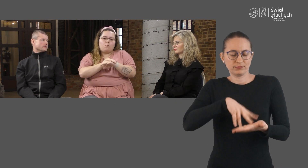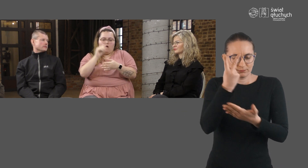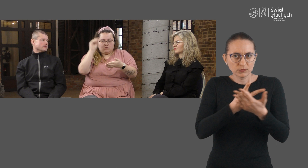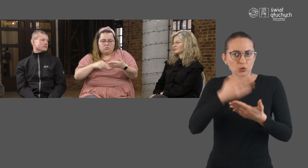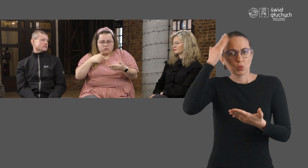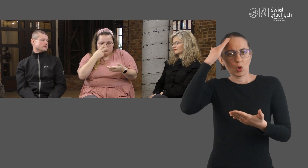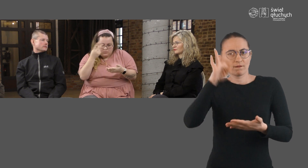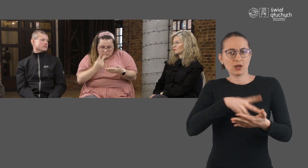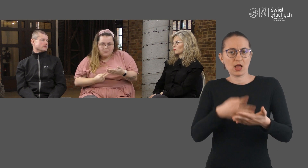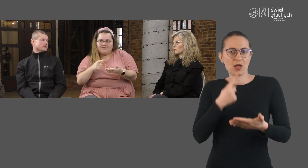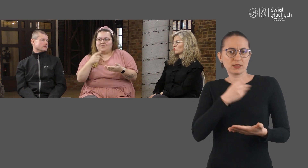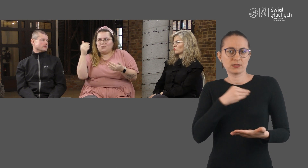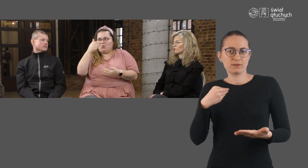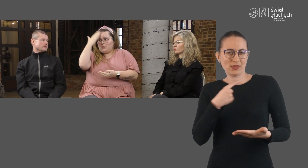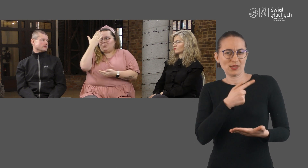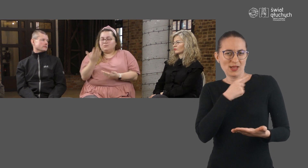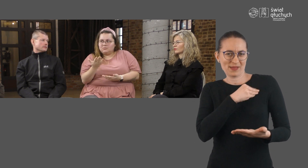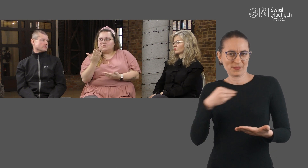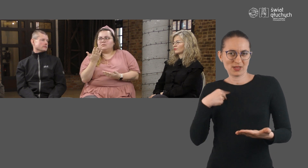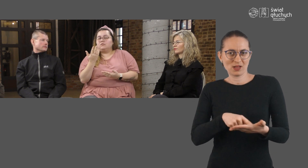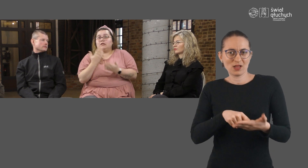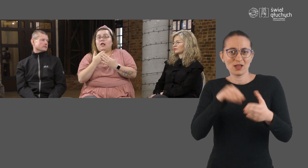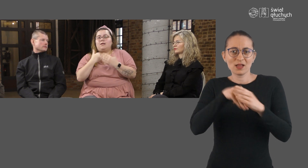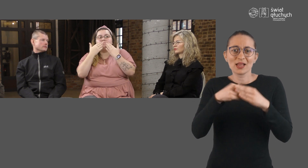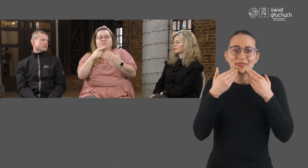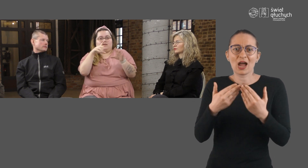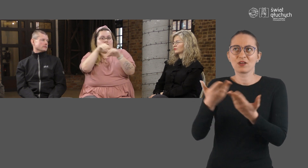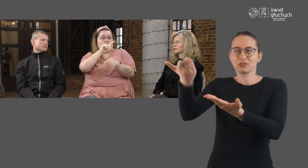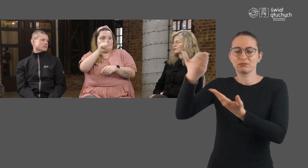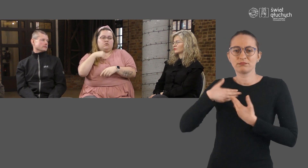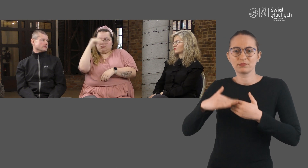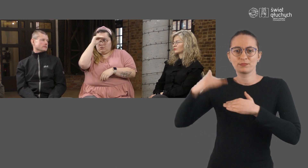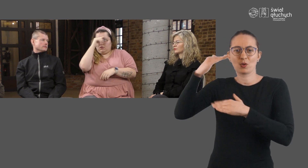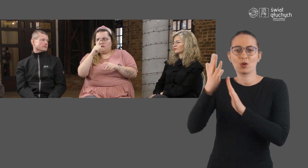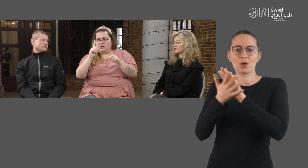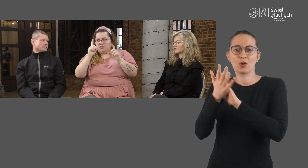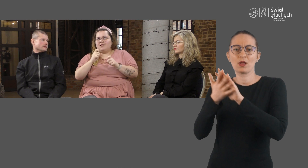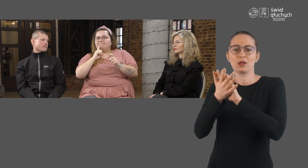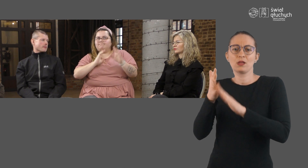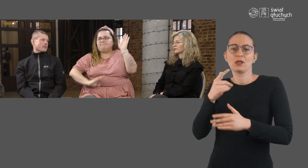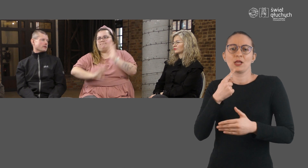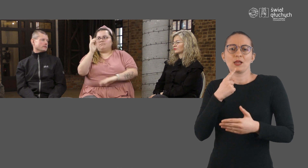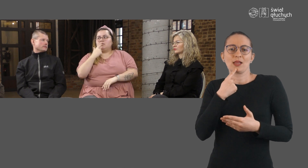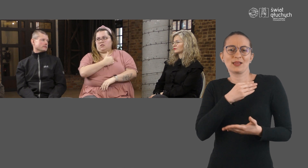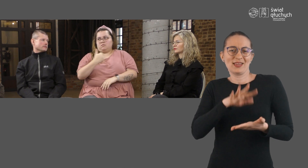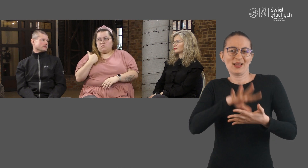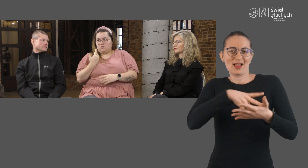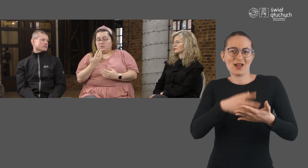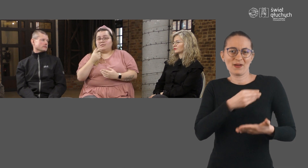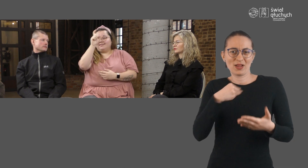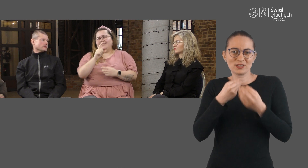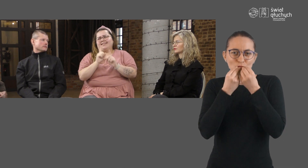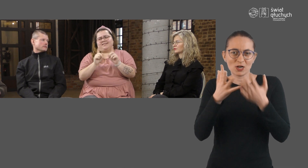muszę umieć przeczytać, muszę przeczytać umowę, muszę umieć to zrobić. Dzięki łódzkiej uczyłam się tego wszystkiego